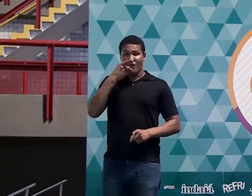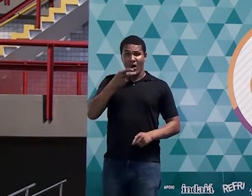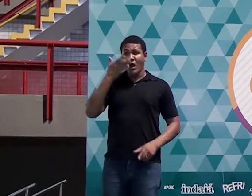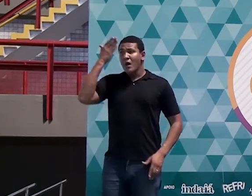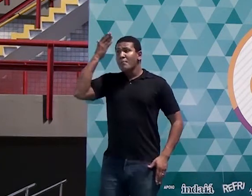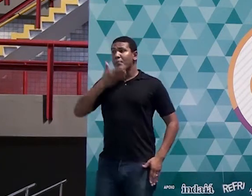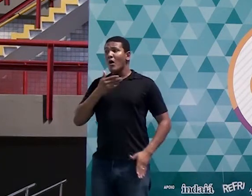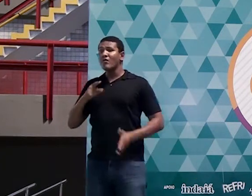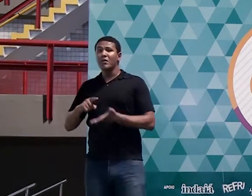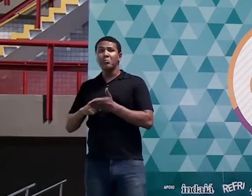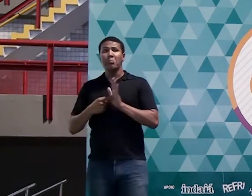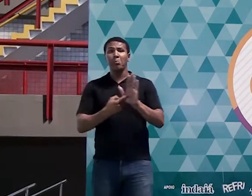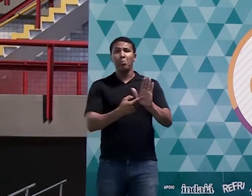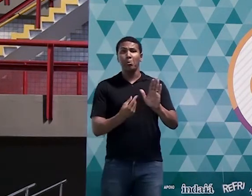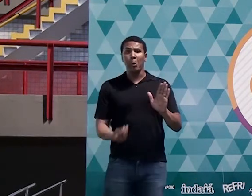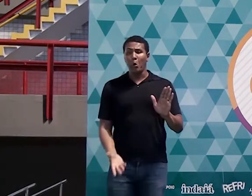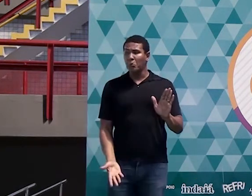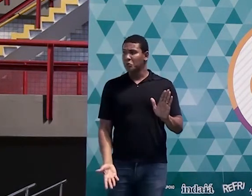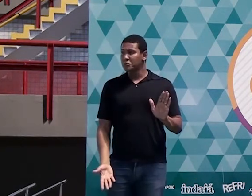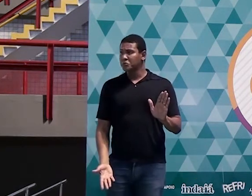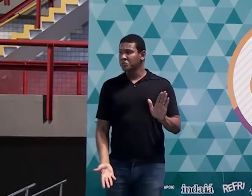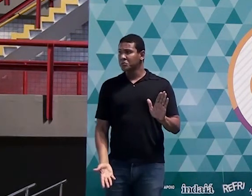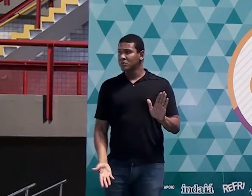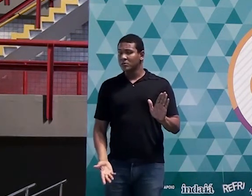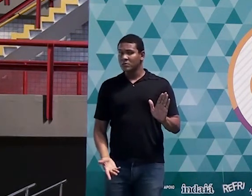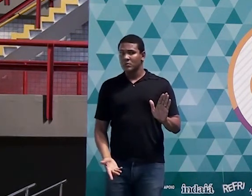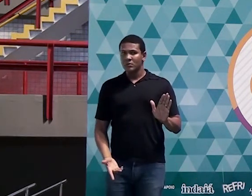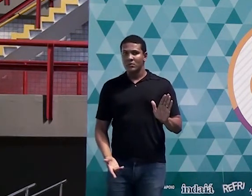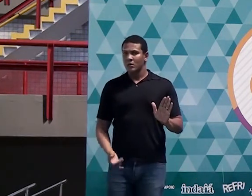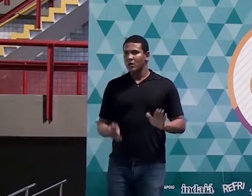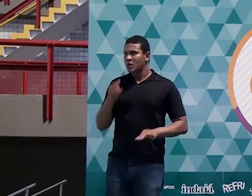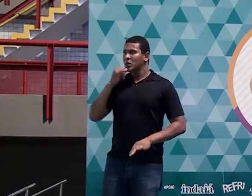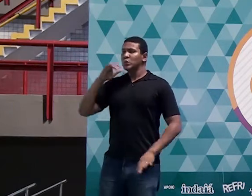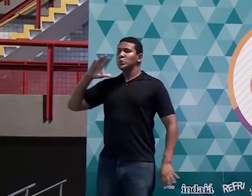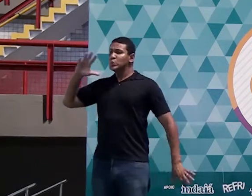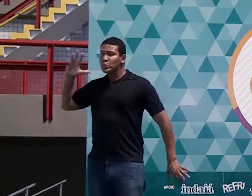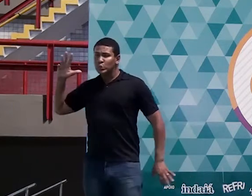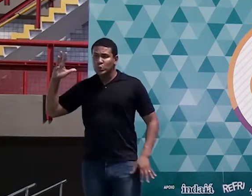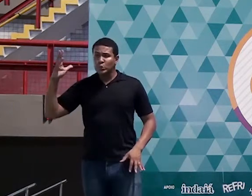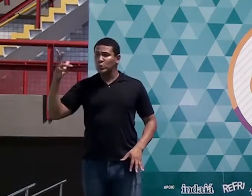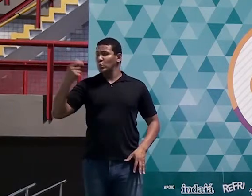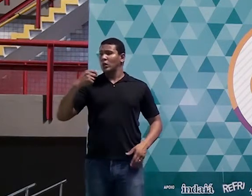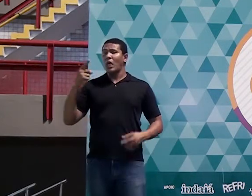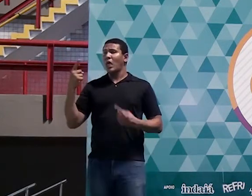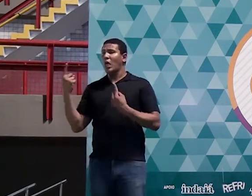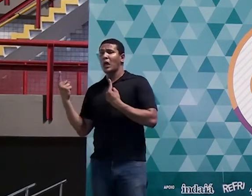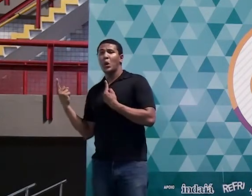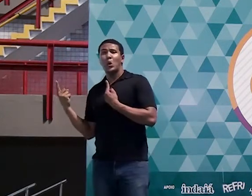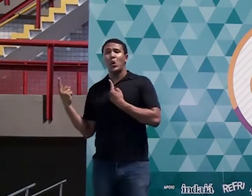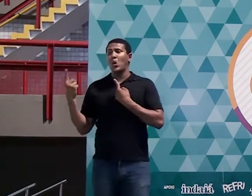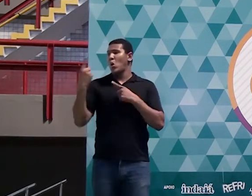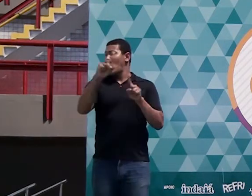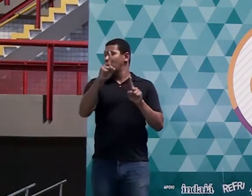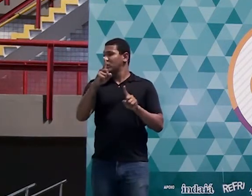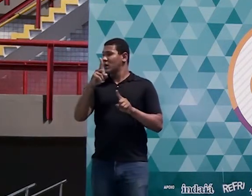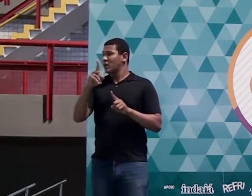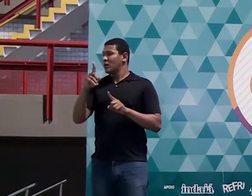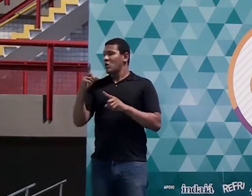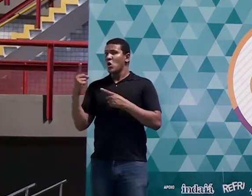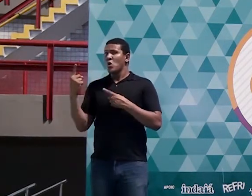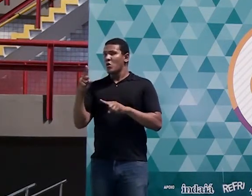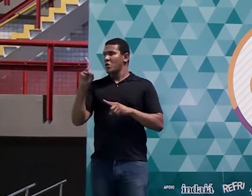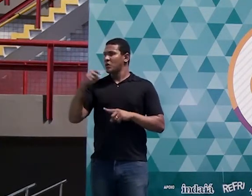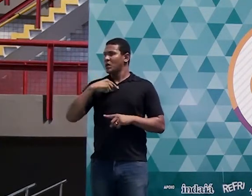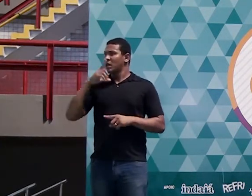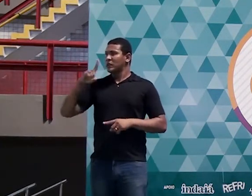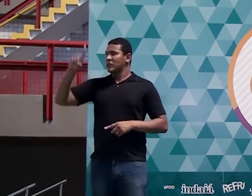verdade sem provas. Como eu posso provar que todo mundo era contra o teocentrismo sem provas? É melhor você aceitar